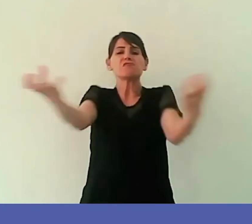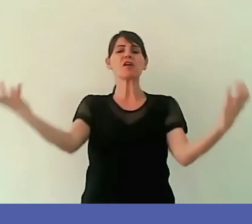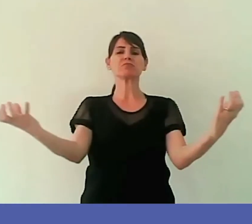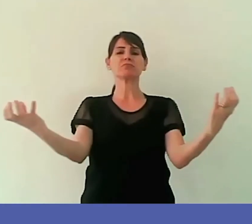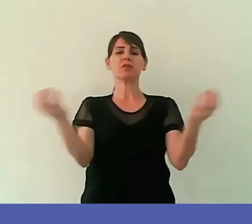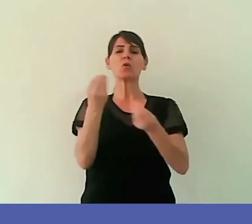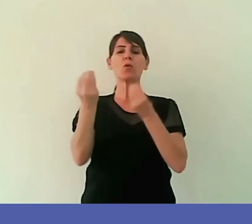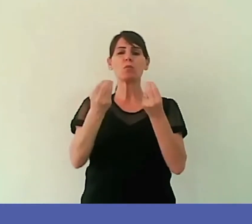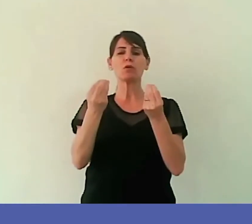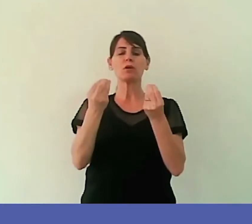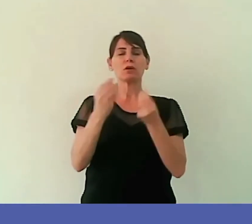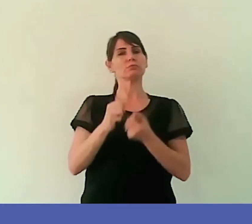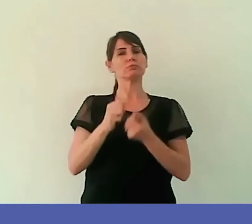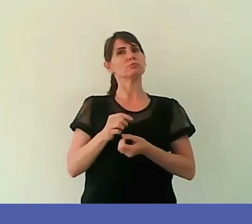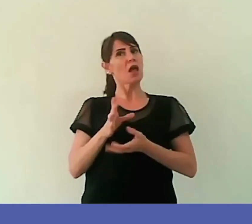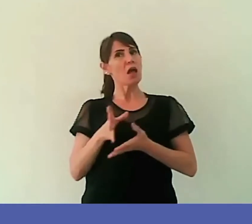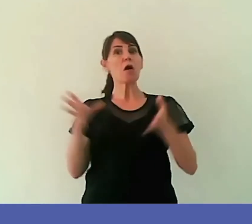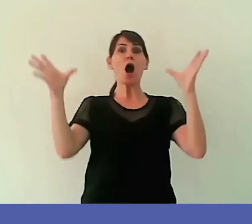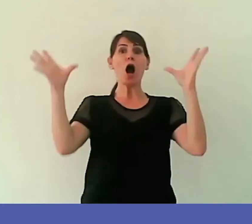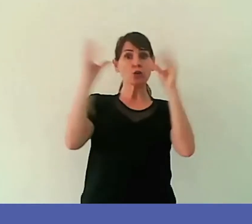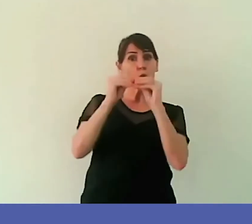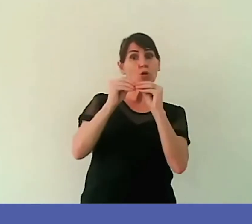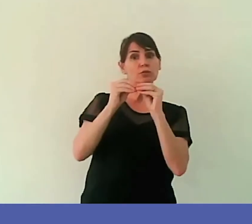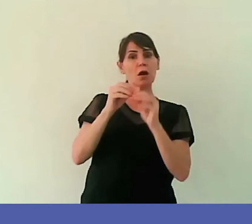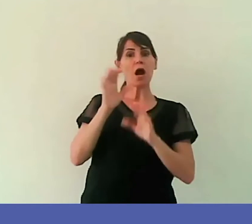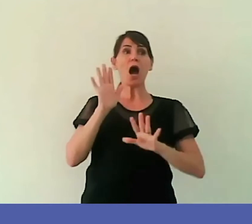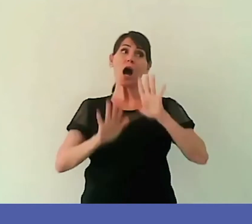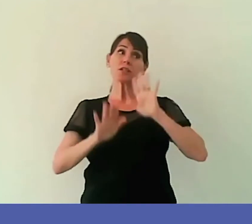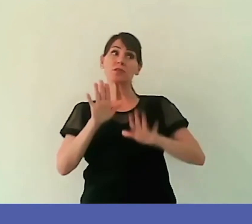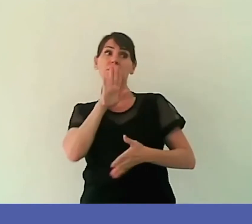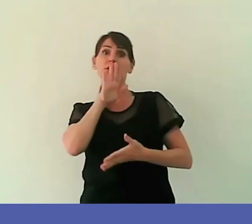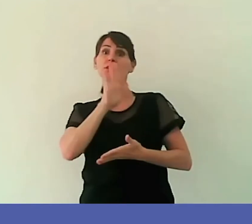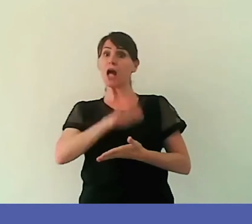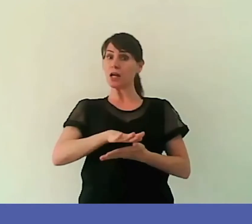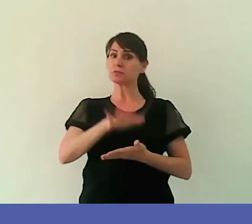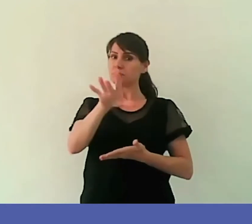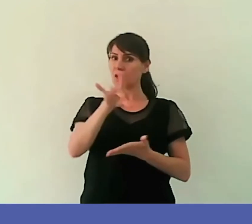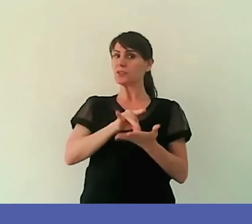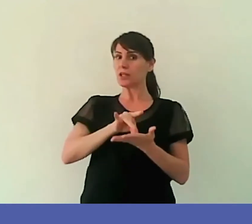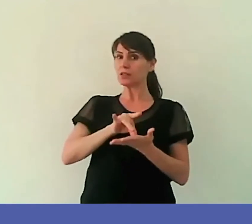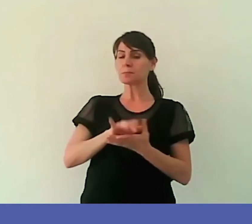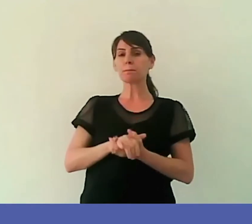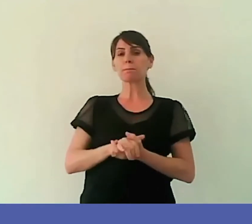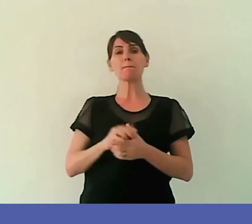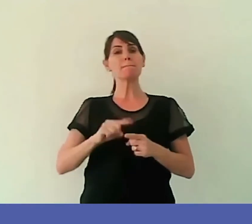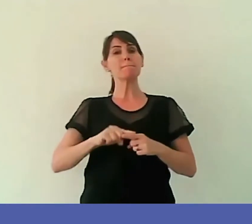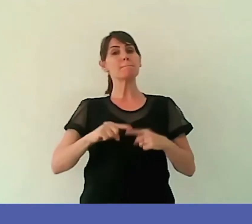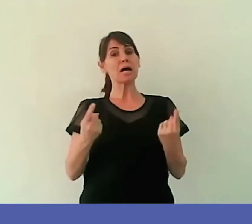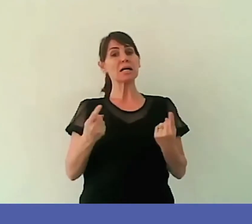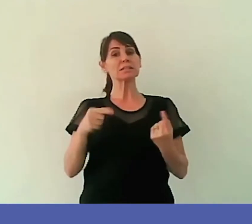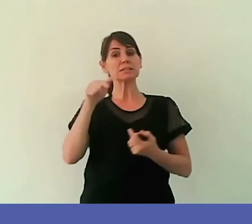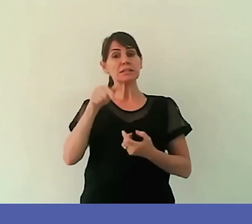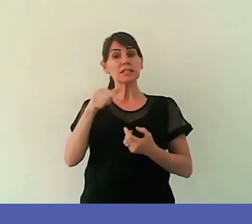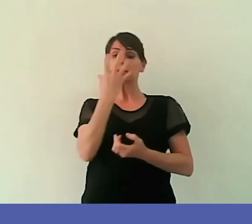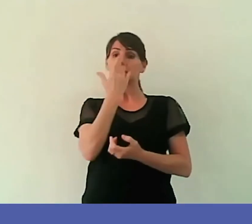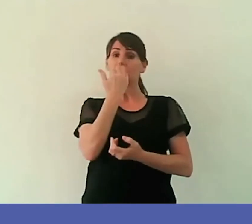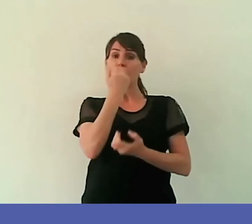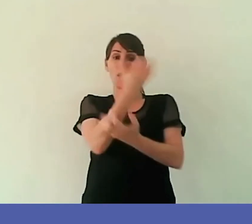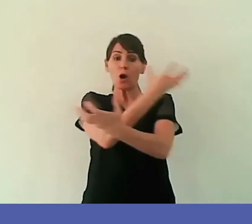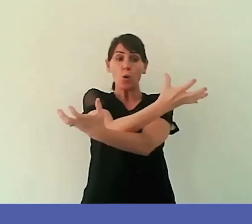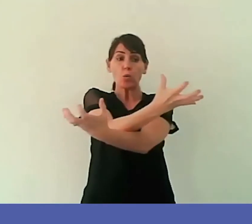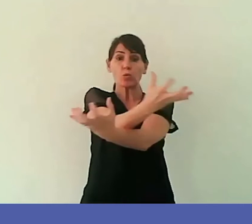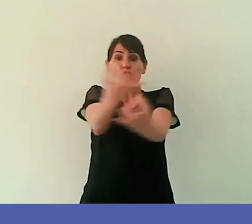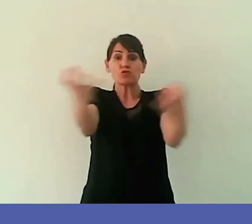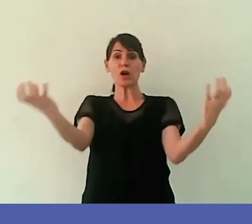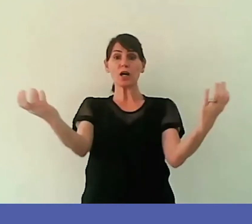noite, tá? E pode ser às vezes à tarde, né? Geralmente à noite. Mas esse banquete, irmãos, Ariston ou Ariston, não